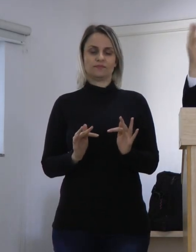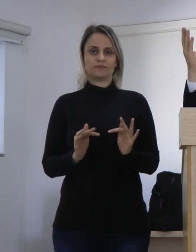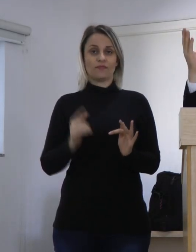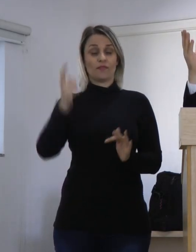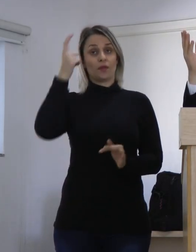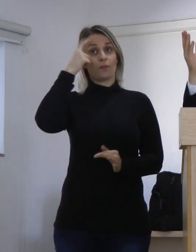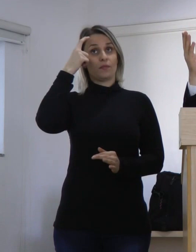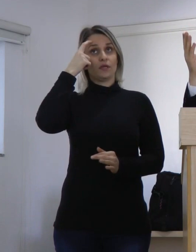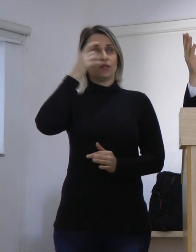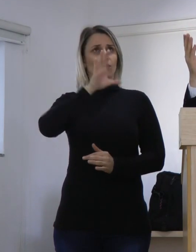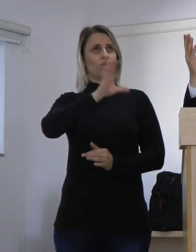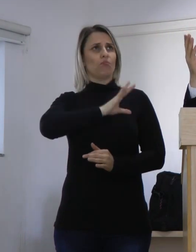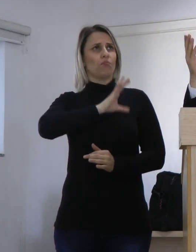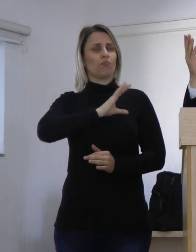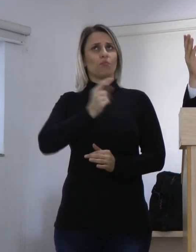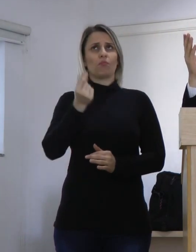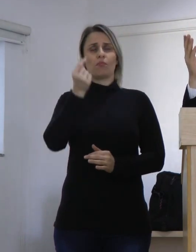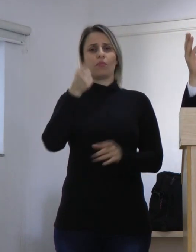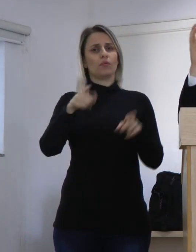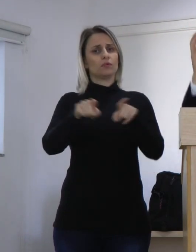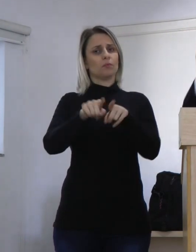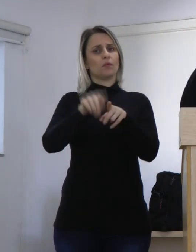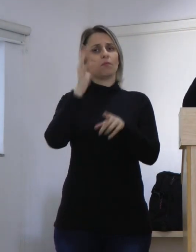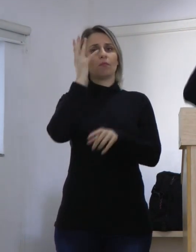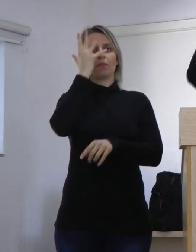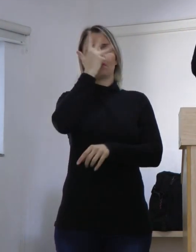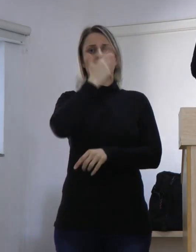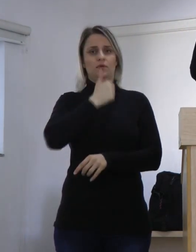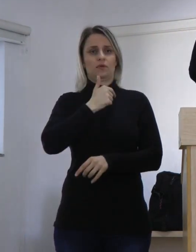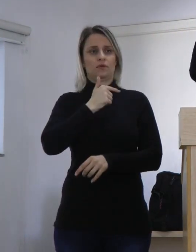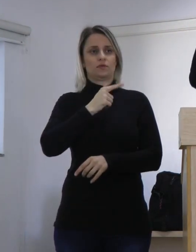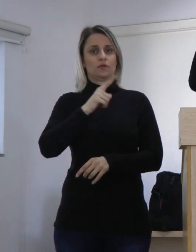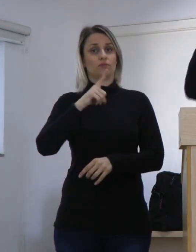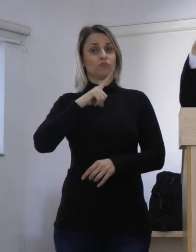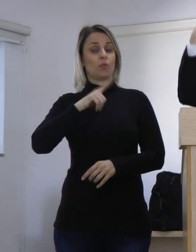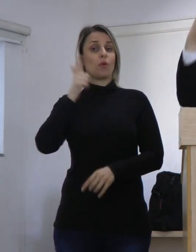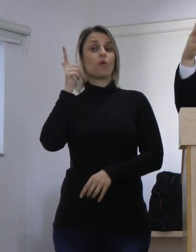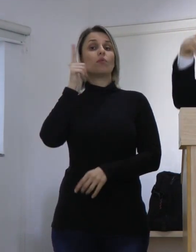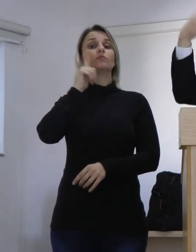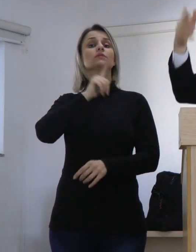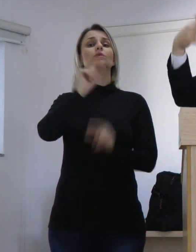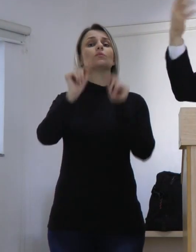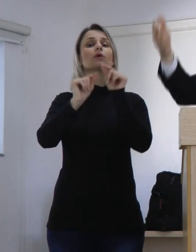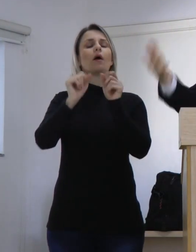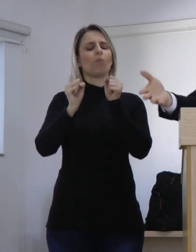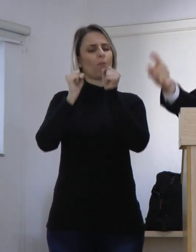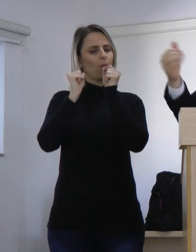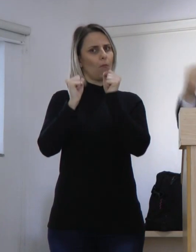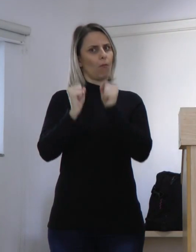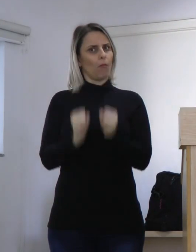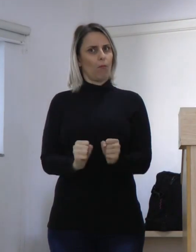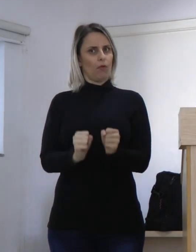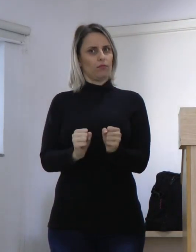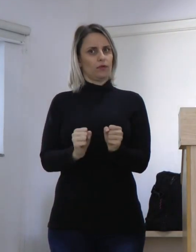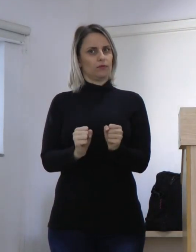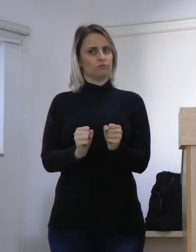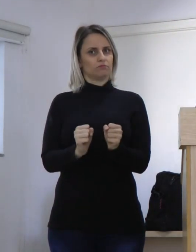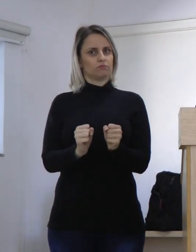e a beleza eram meios para se alcançar o poder. O poder deveria trazer a felicidade.